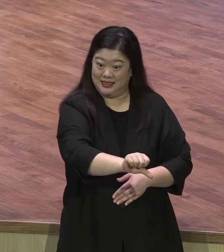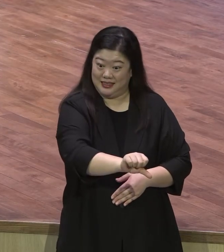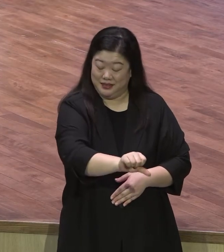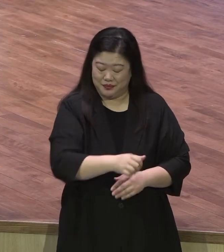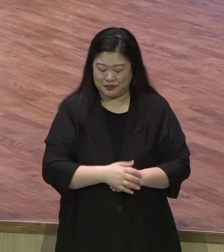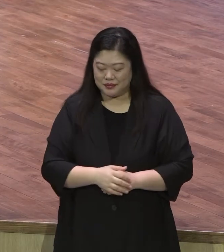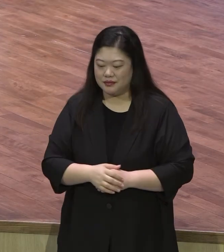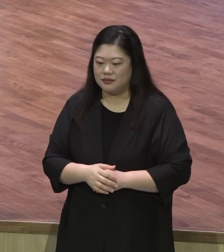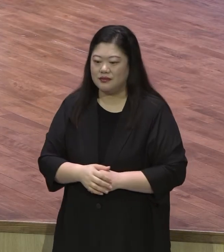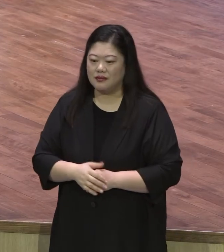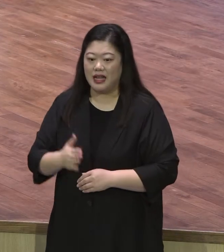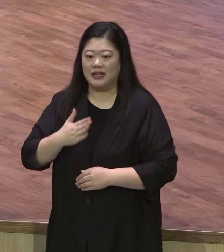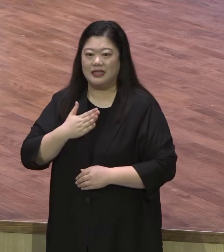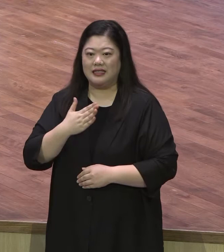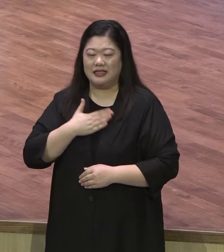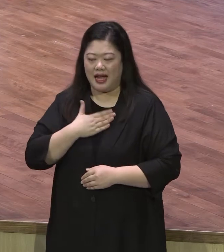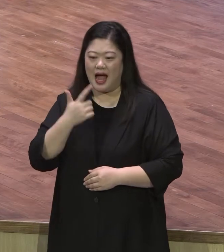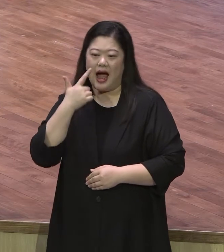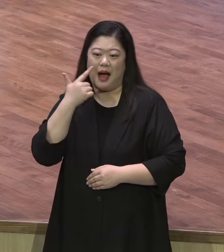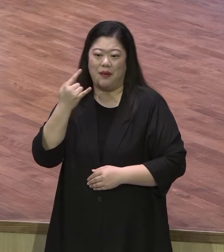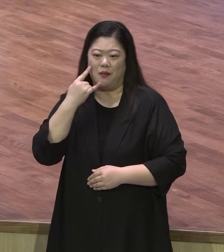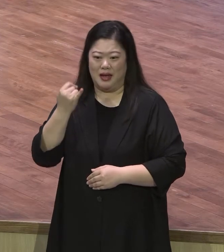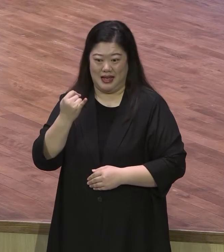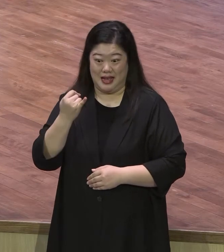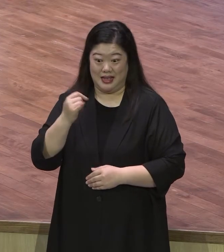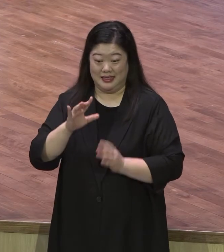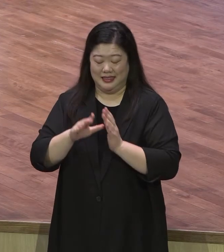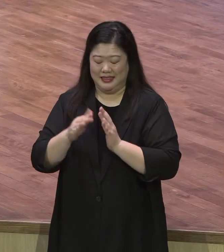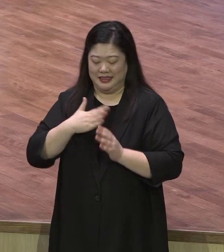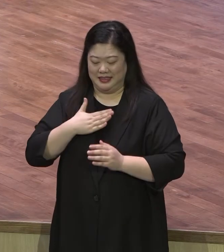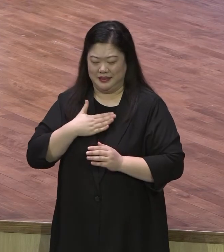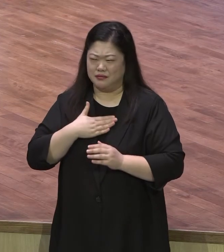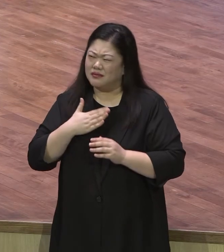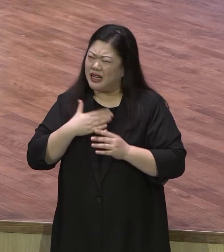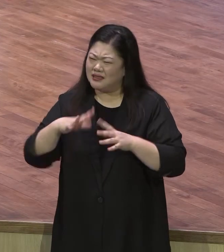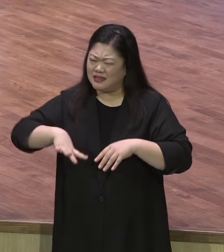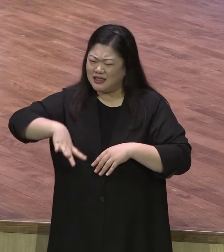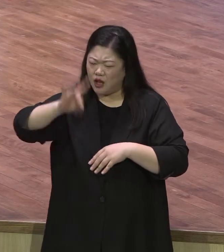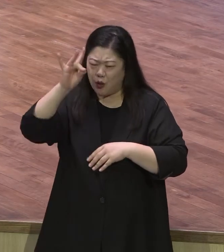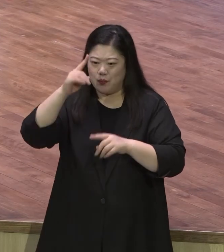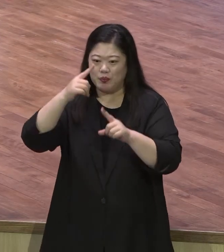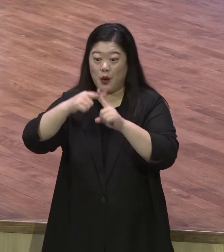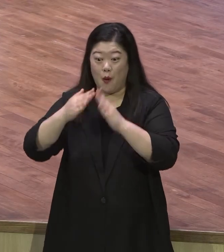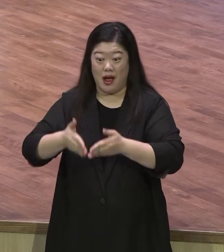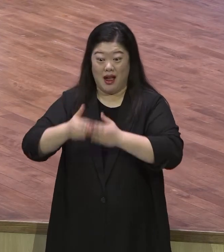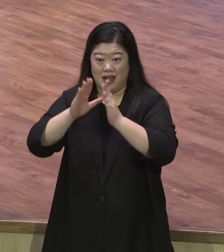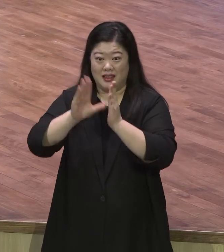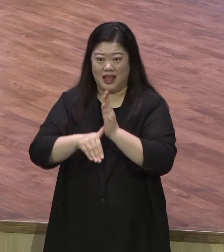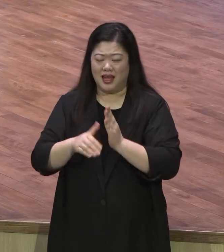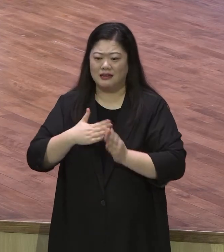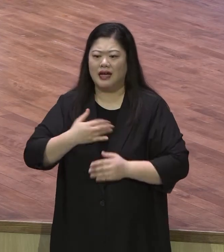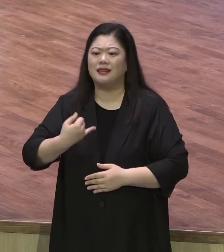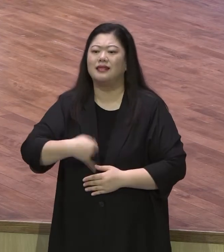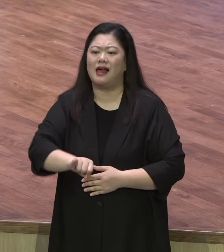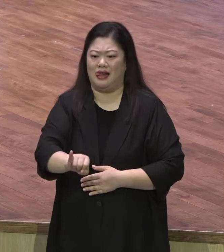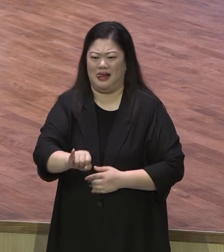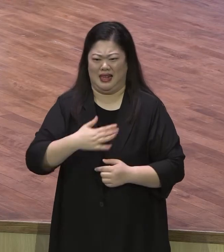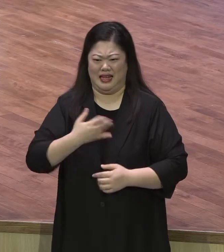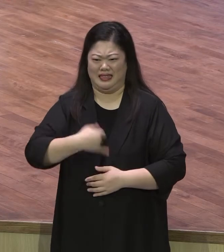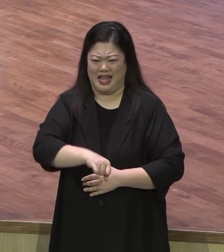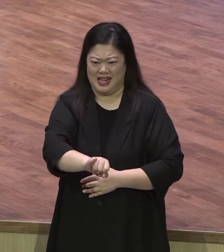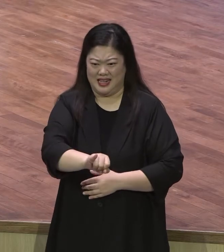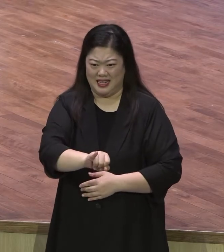때려요 때리면 옛날에 제가 개척 한참 할 때 우리 딸내미 자꾸 손님 오면 누가 오면 이렇게